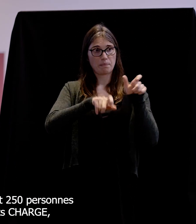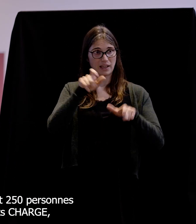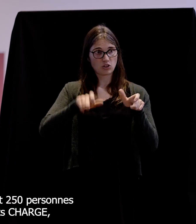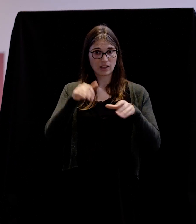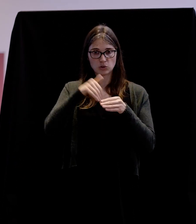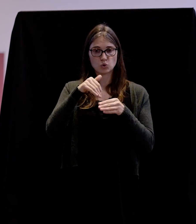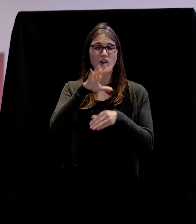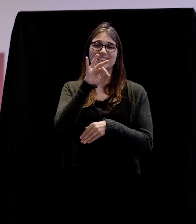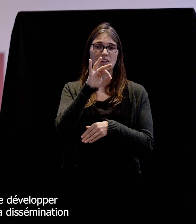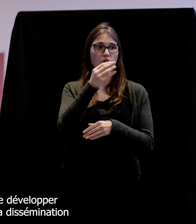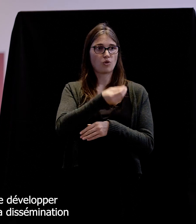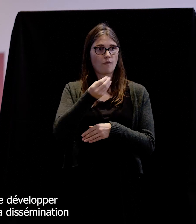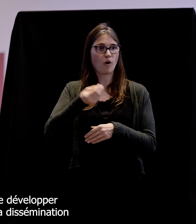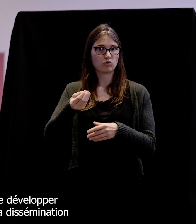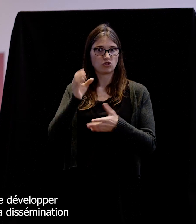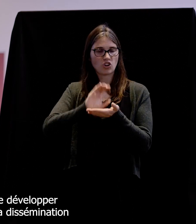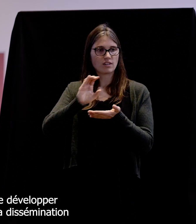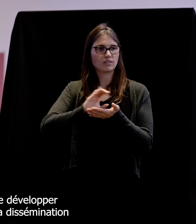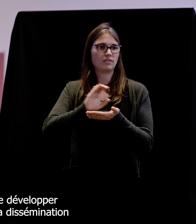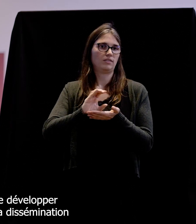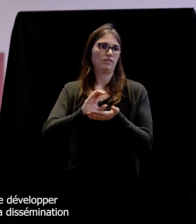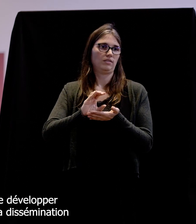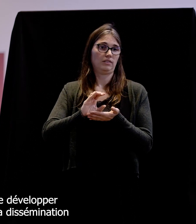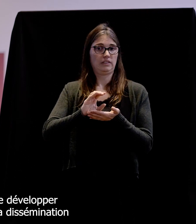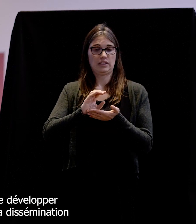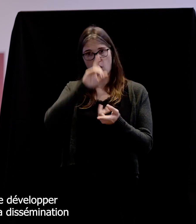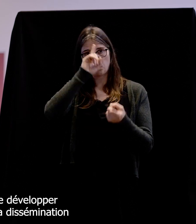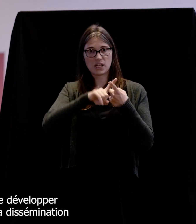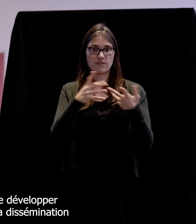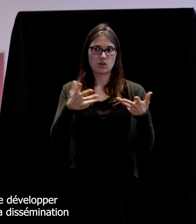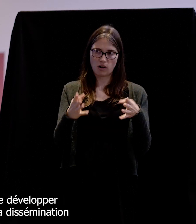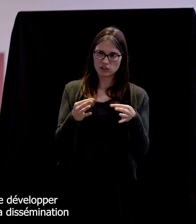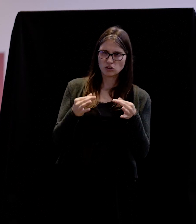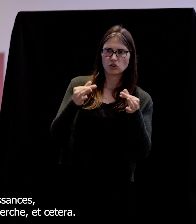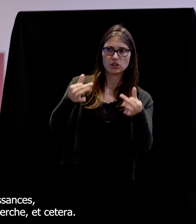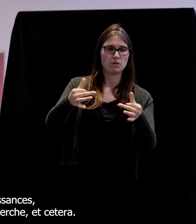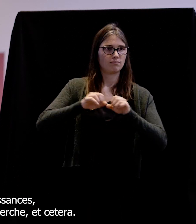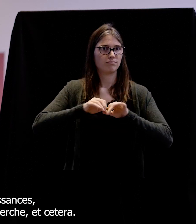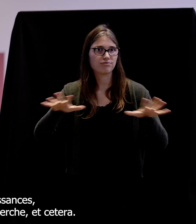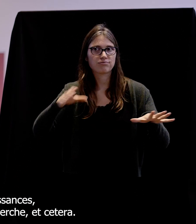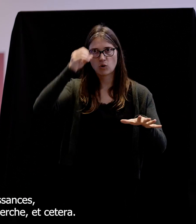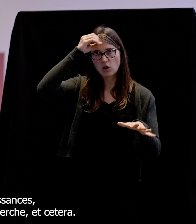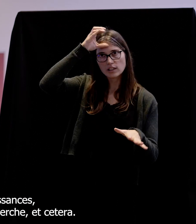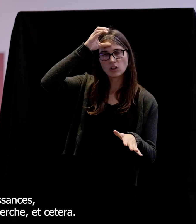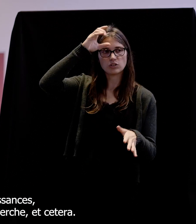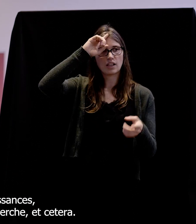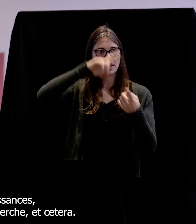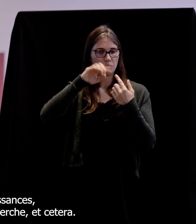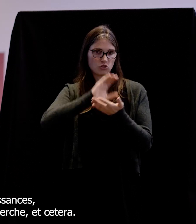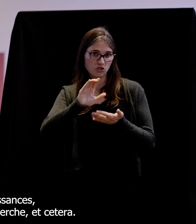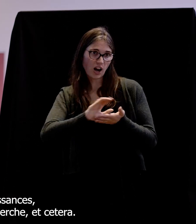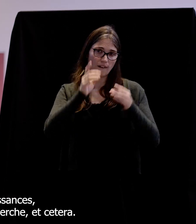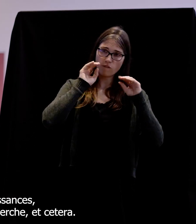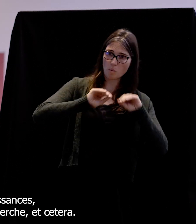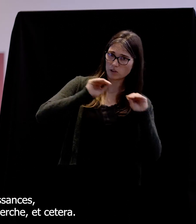enfants charge, avec pour but de développer la sensibilisation, la dissémination des connaissances, la formation,